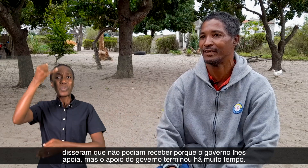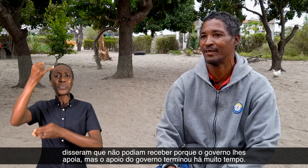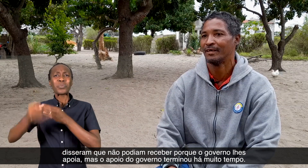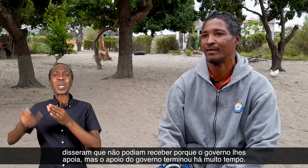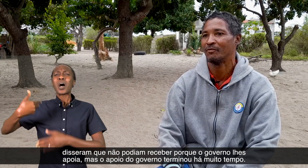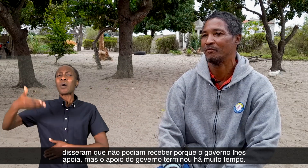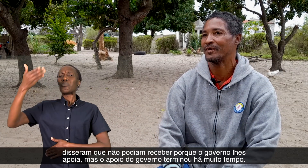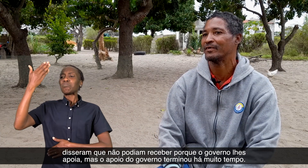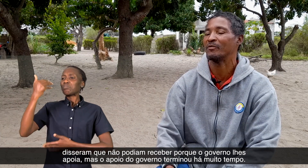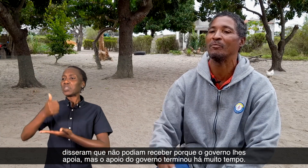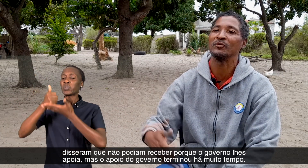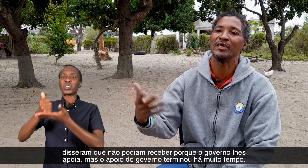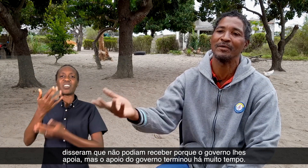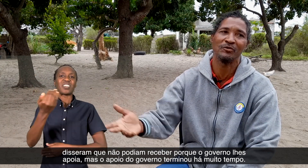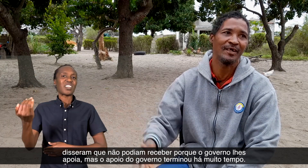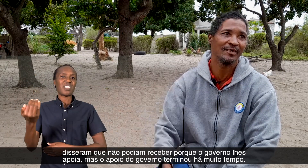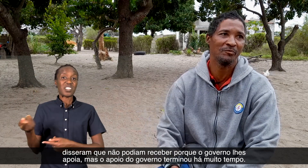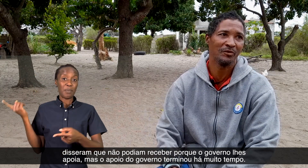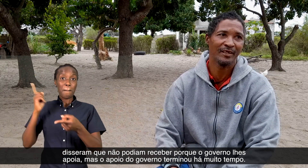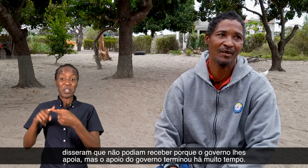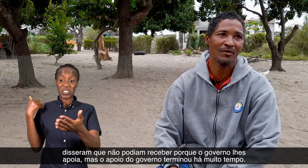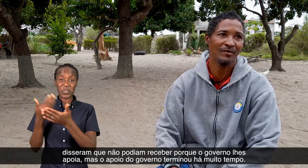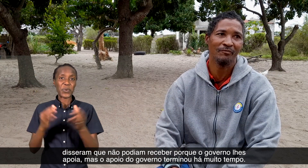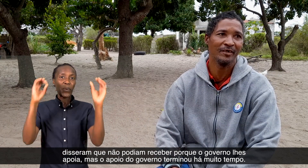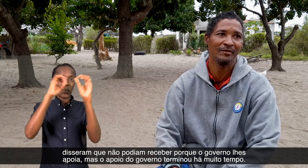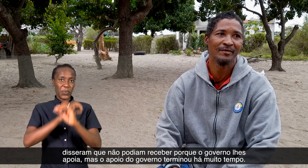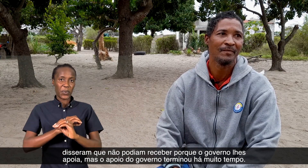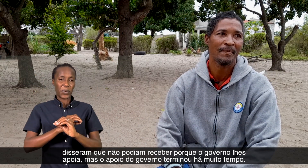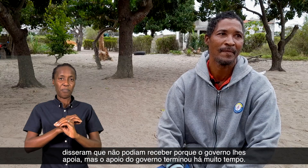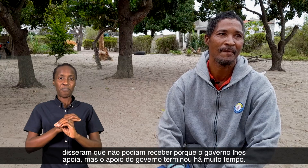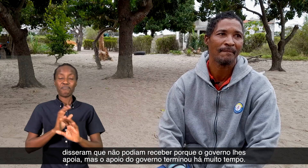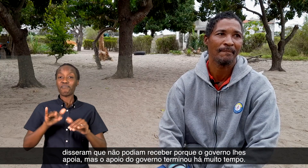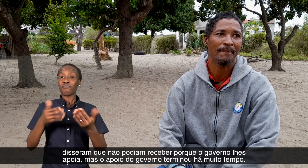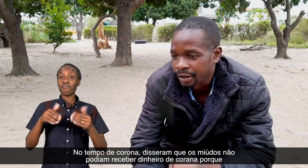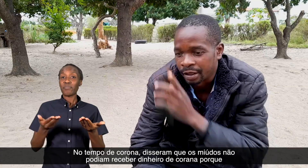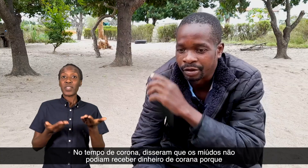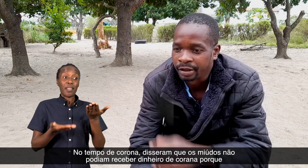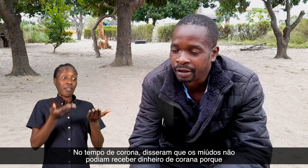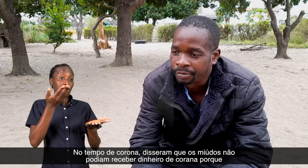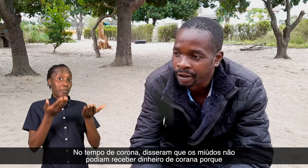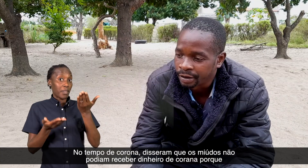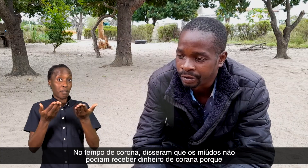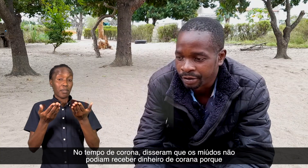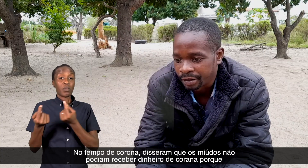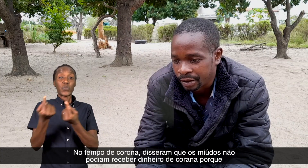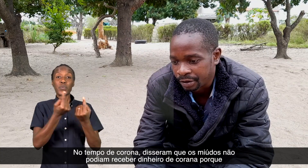neles. O governo terminou há muito tempo a ajudar esse medo, até agora não veio. Aquilo ali de